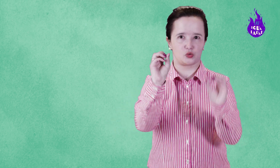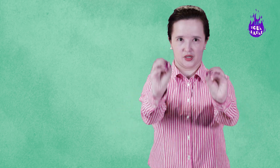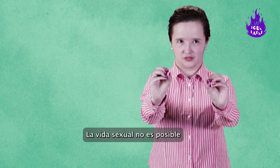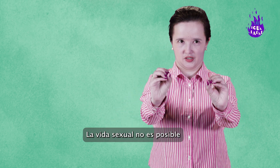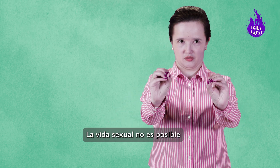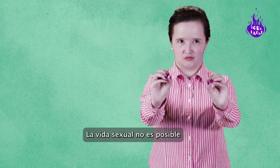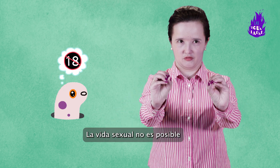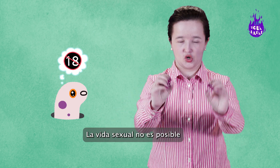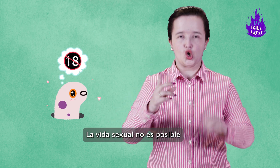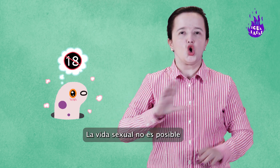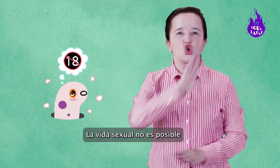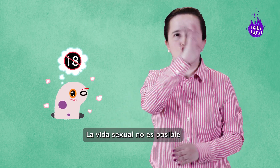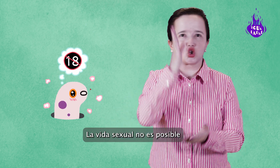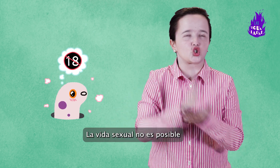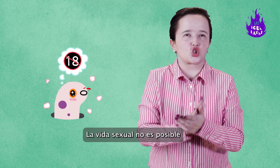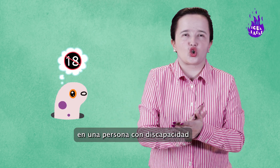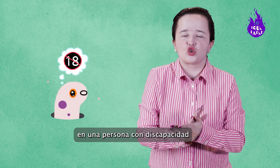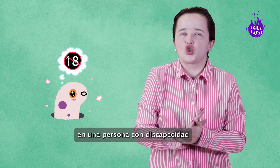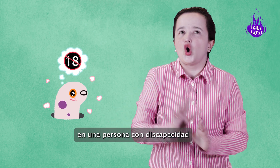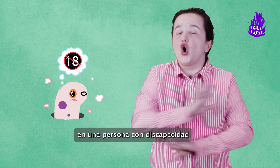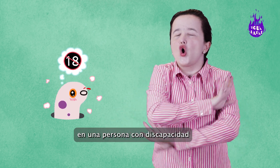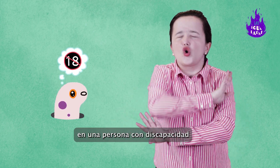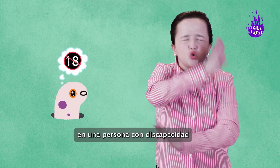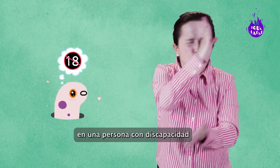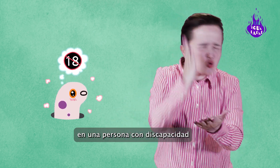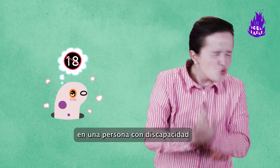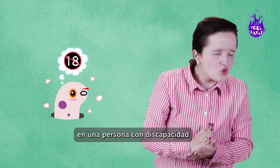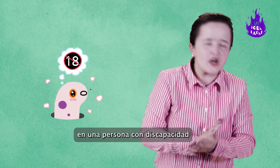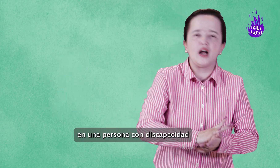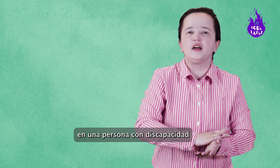La vida sexual no es posible en una persona con discapacidad.